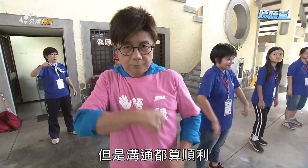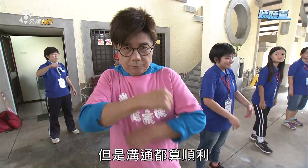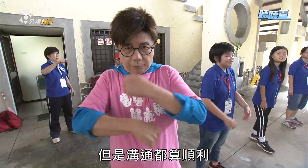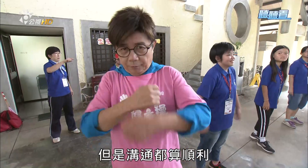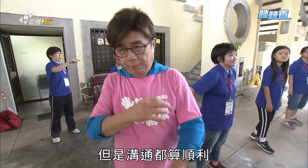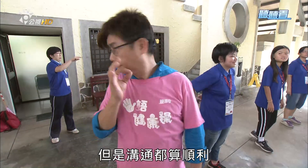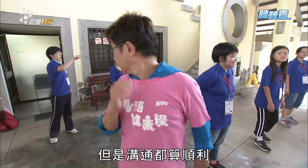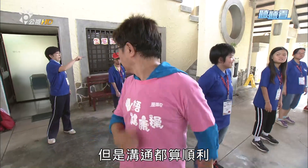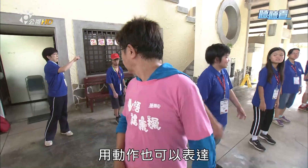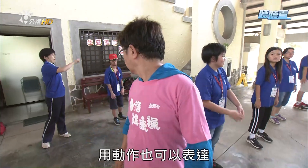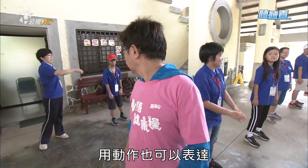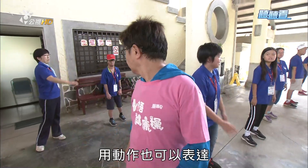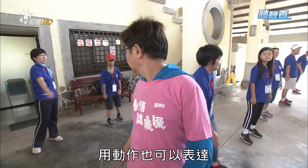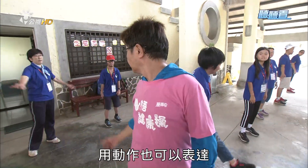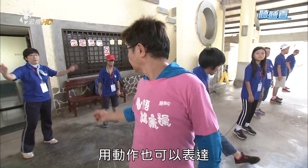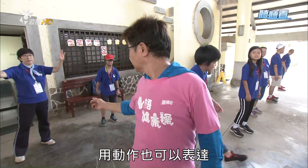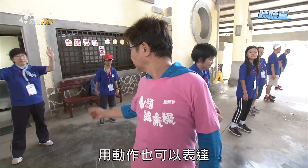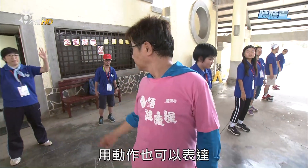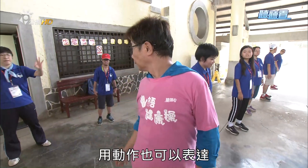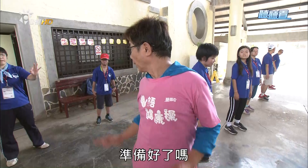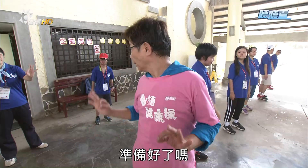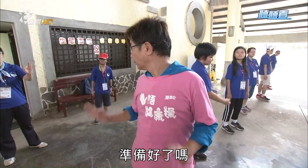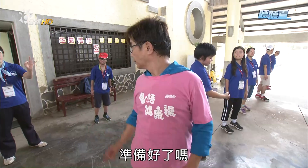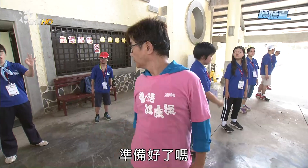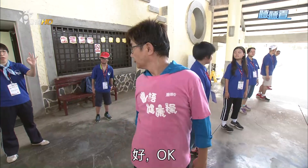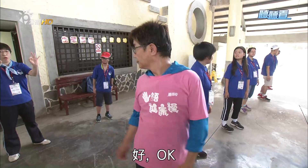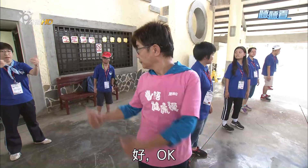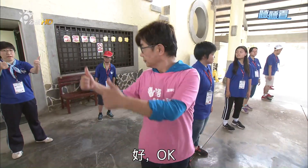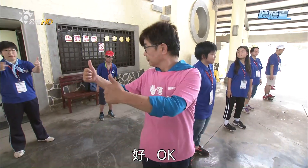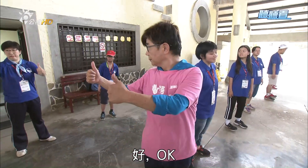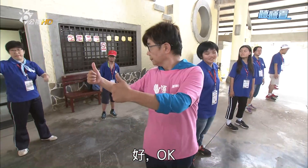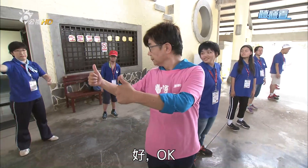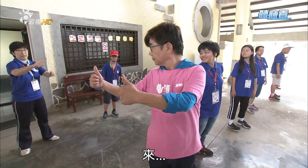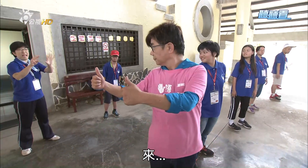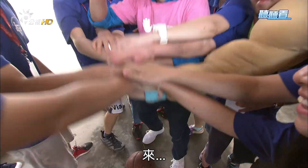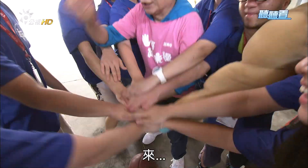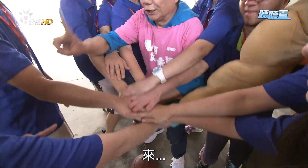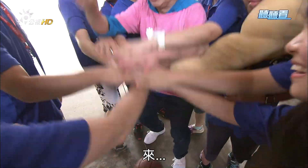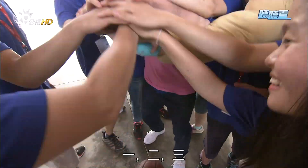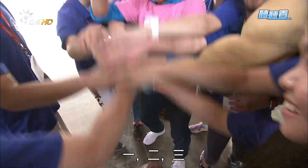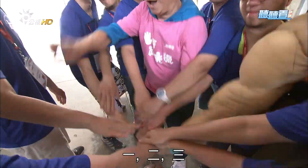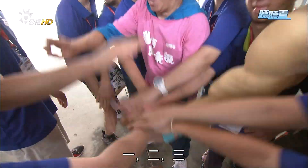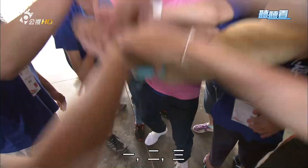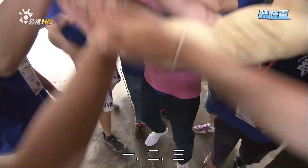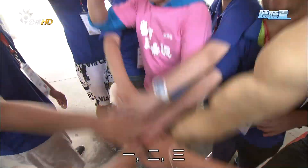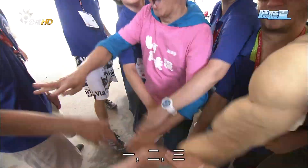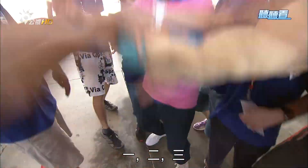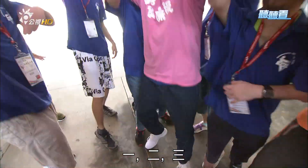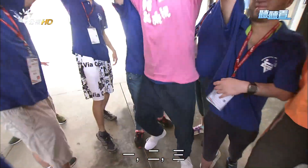都算顺利，用动作也可以表达。准备好了吗？ Okay， 好，好 ，OK， 来来来，一二三，耶，